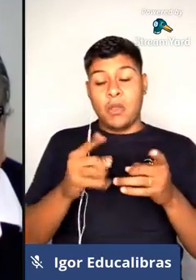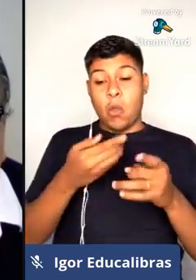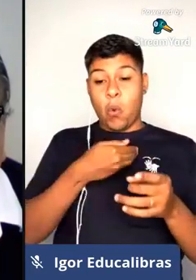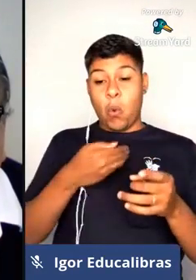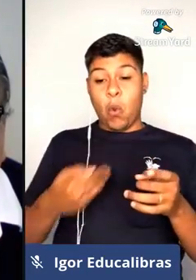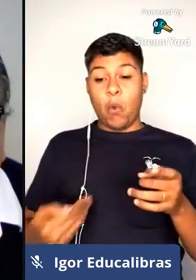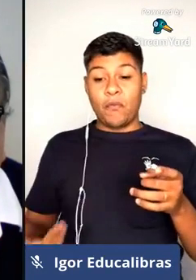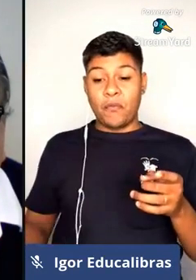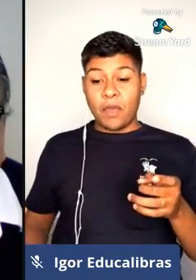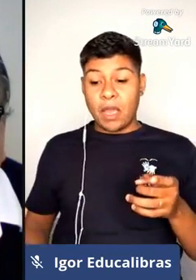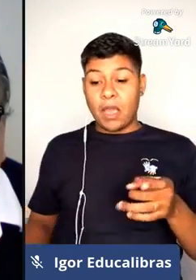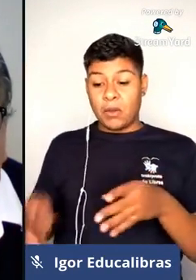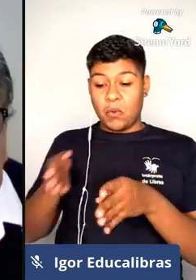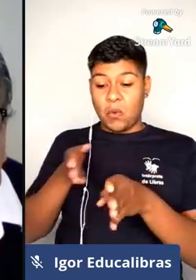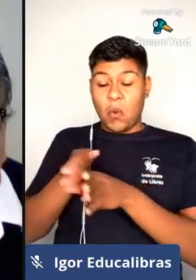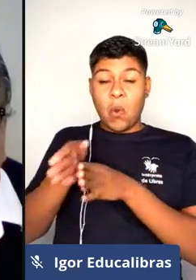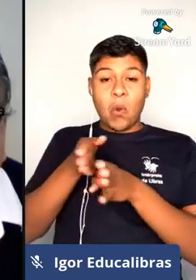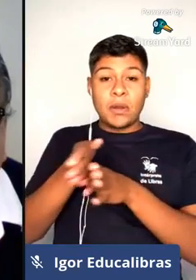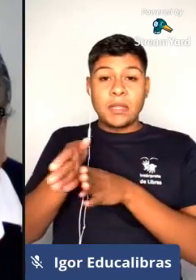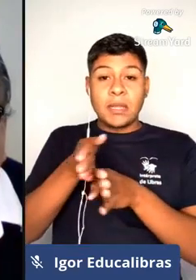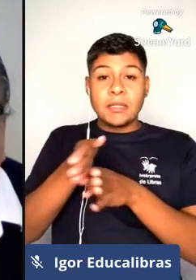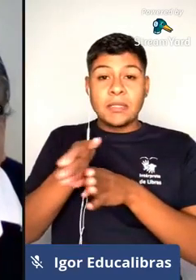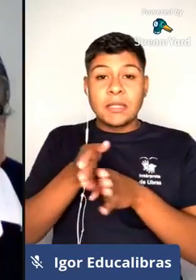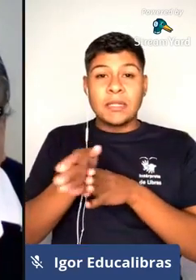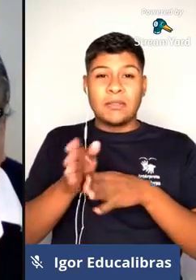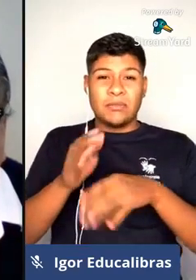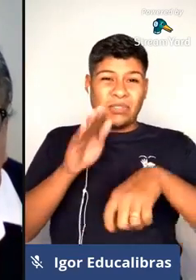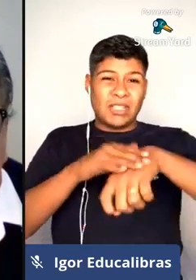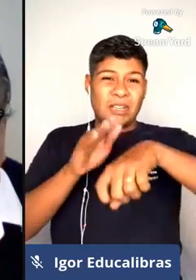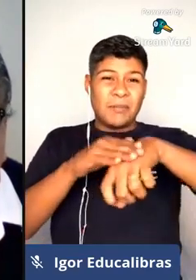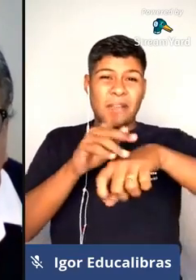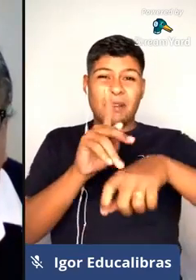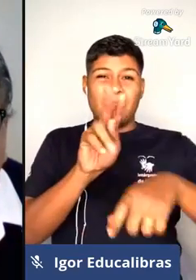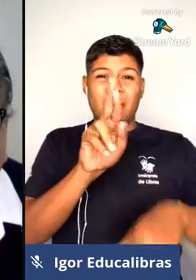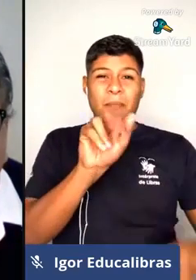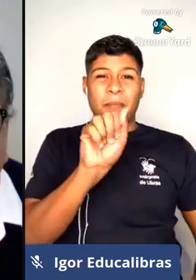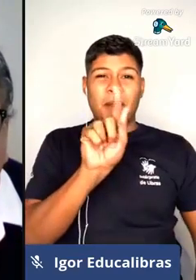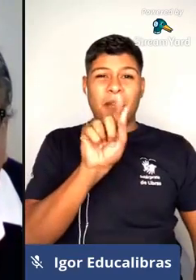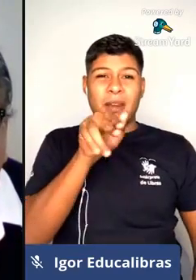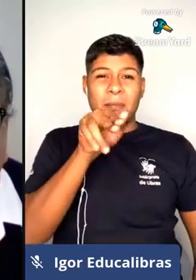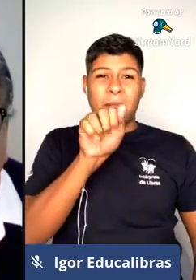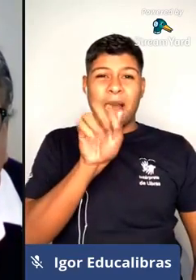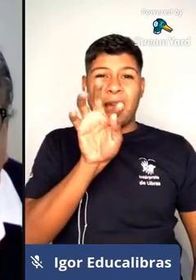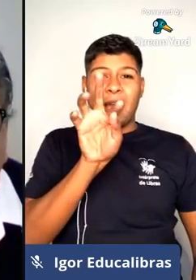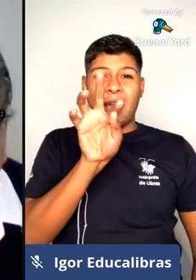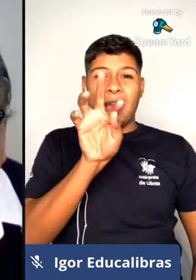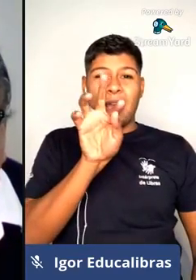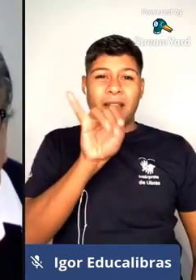governos de orientação pragmática, né? Não vou dizer